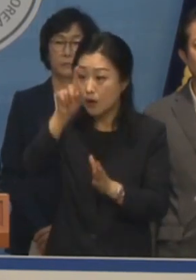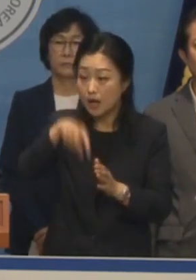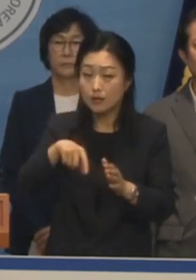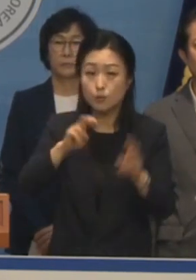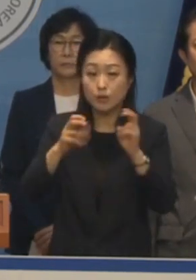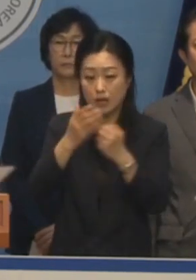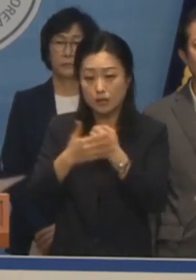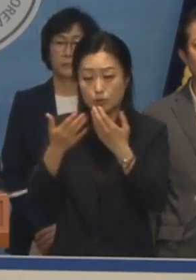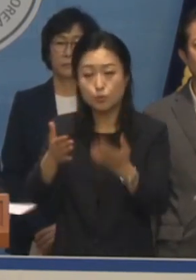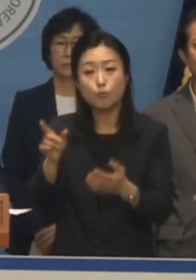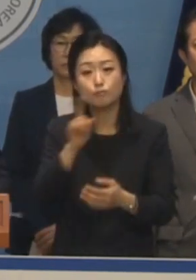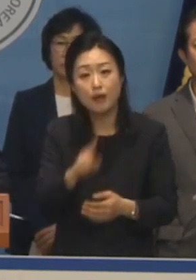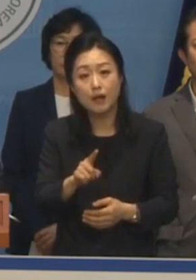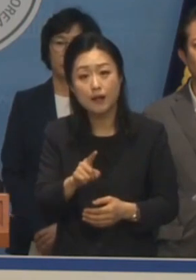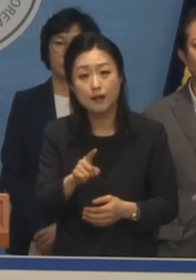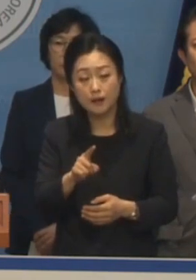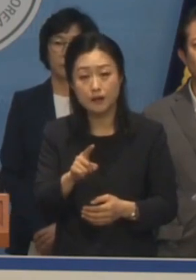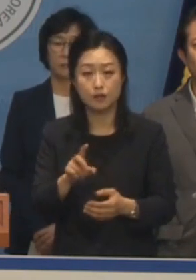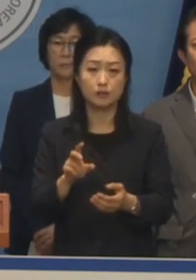빠져나갑니까?